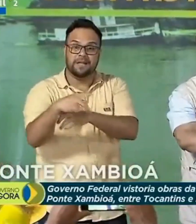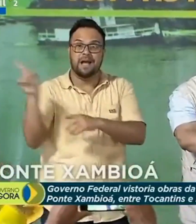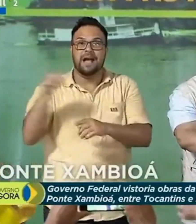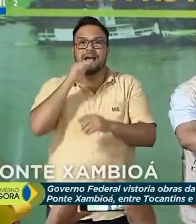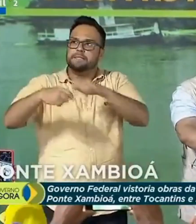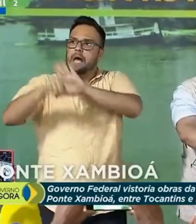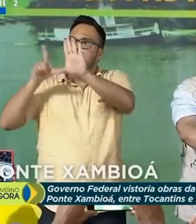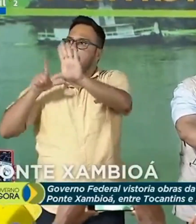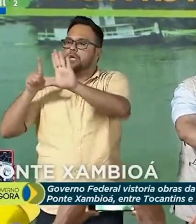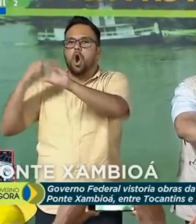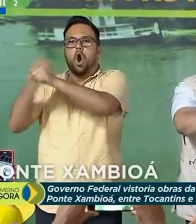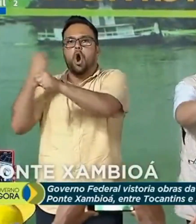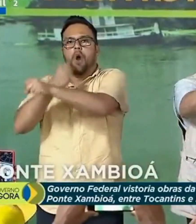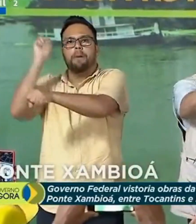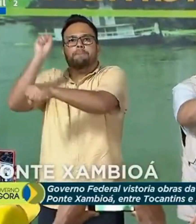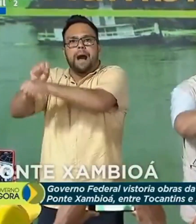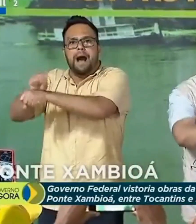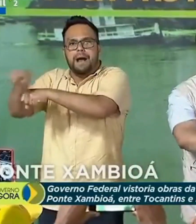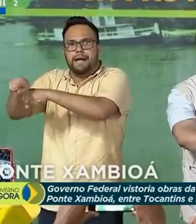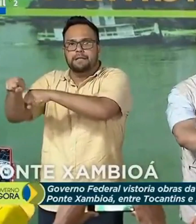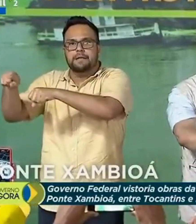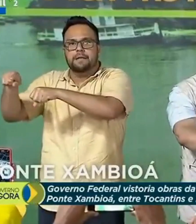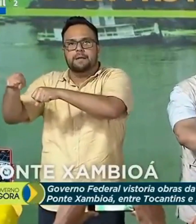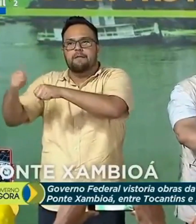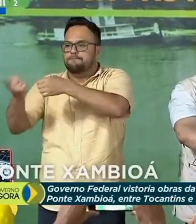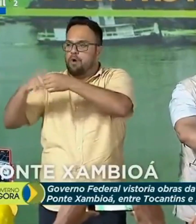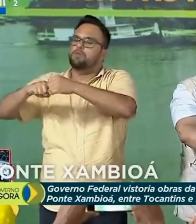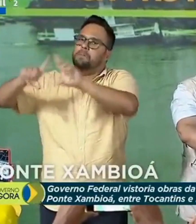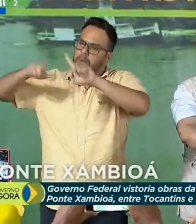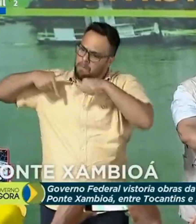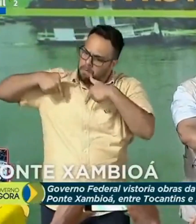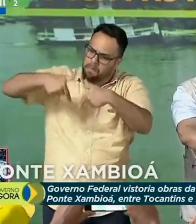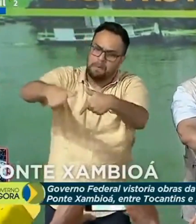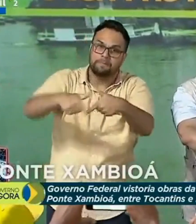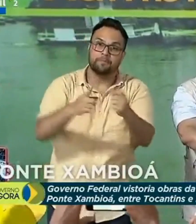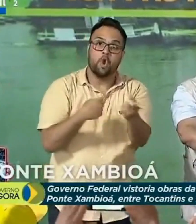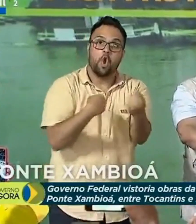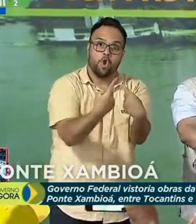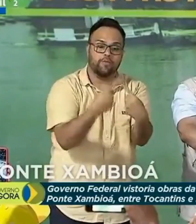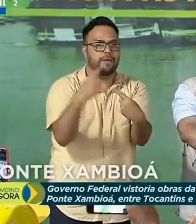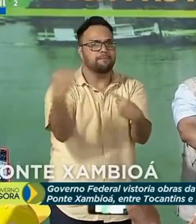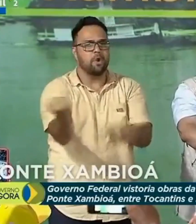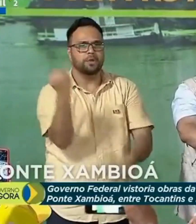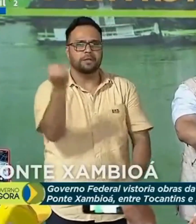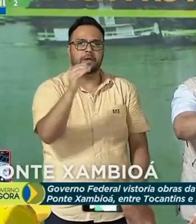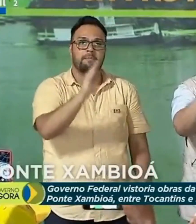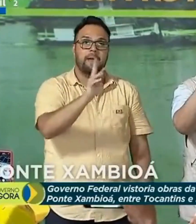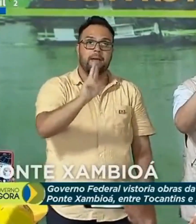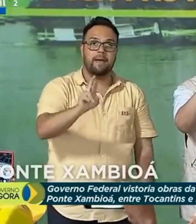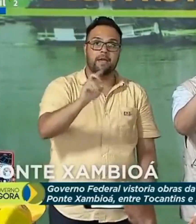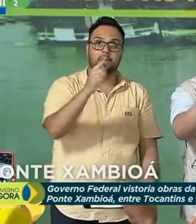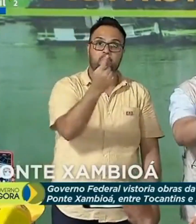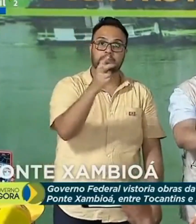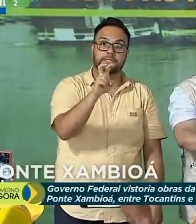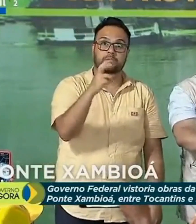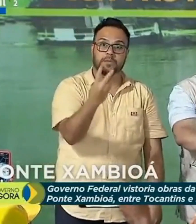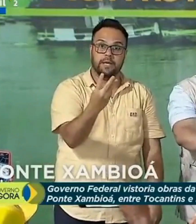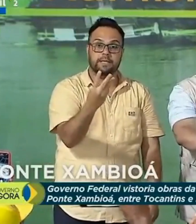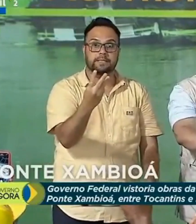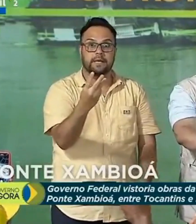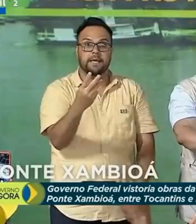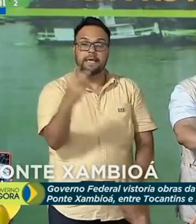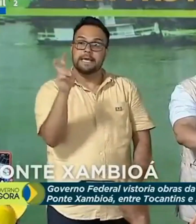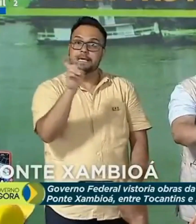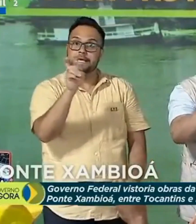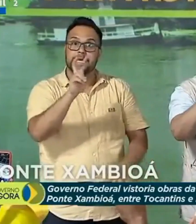Araguaia. Essa rodovia super importante, a BR-153, é a quinta mais extensa